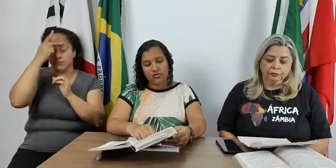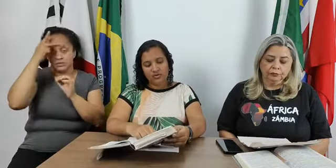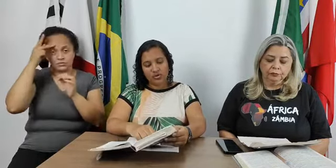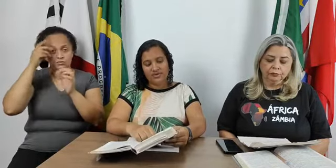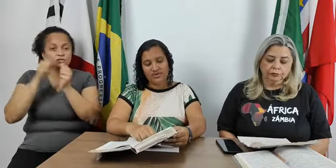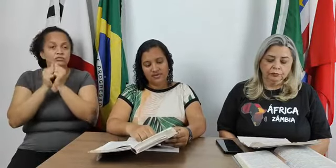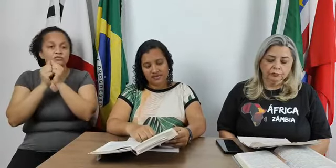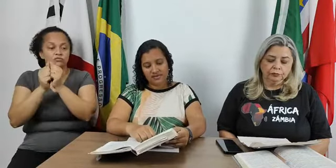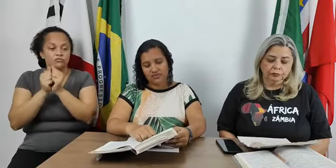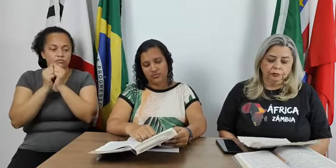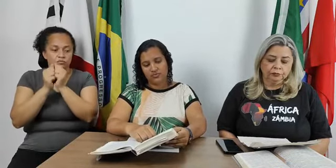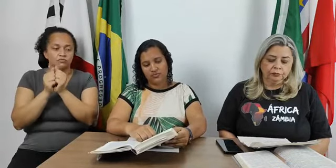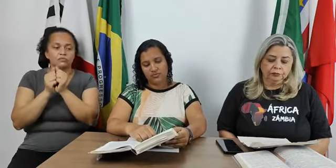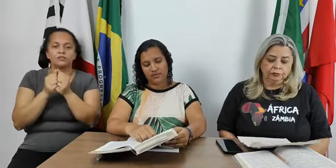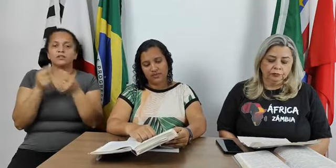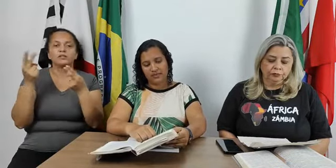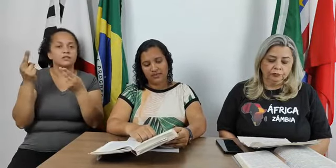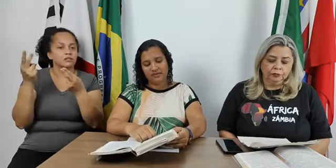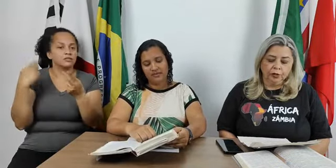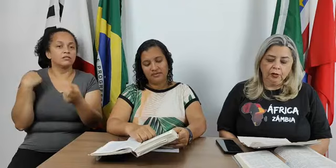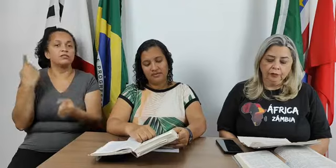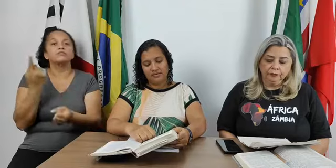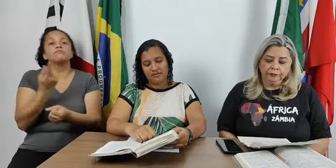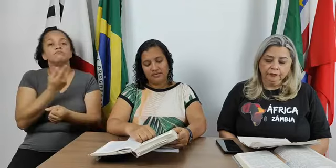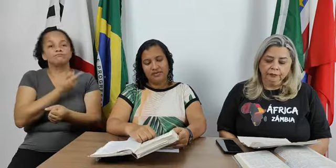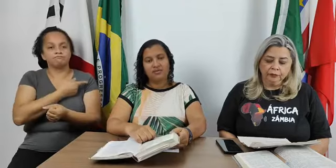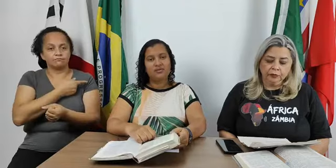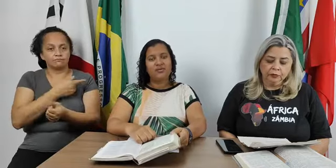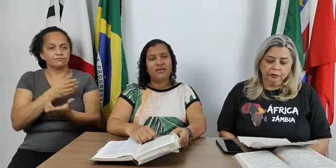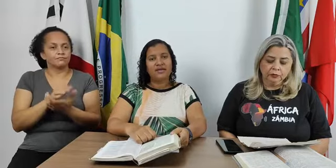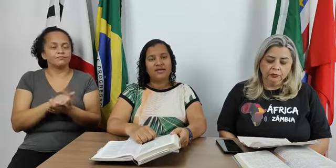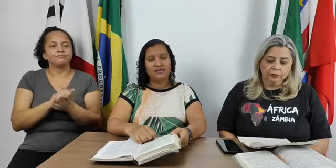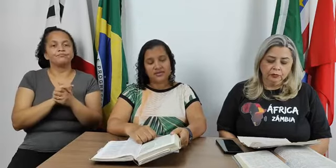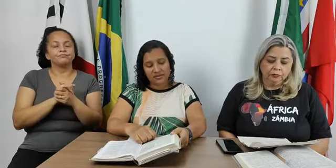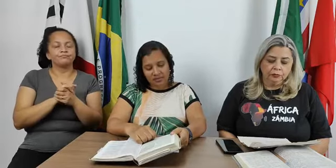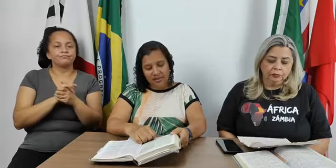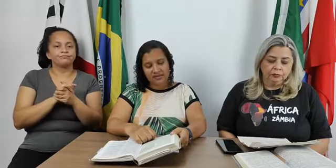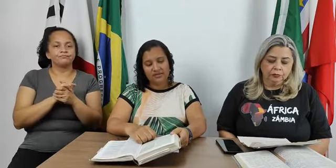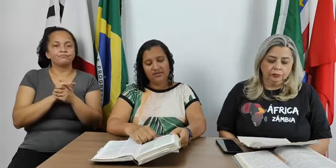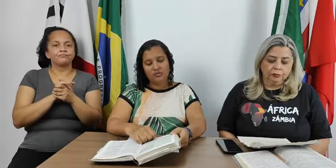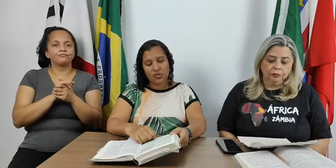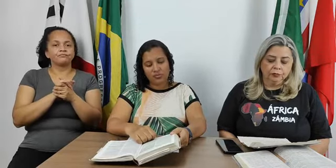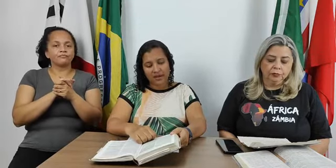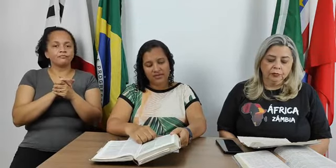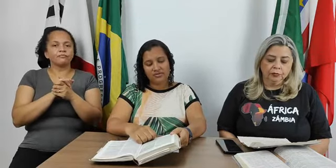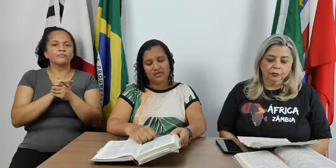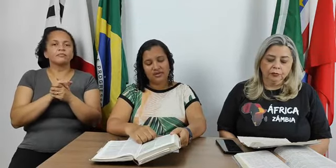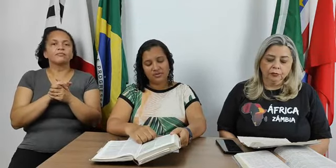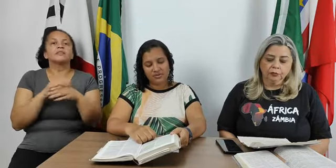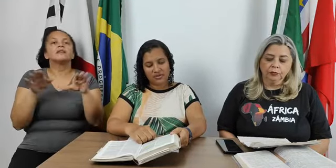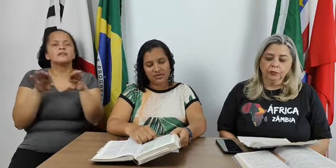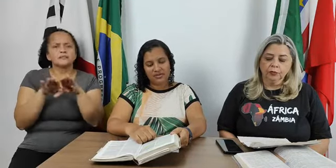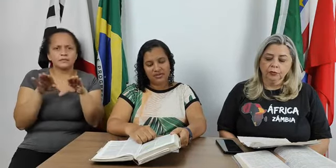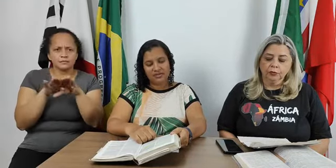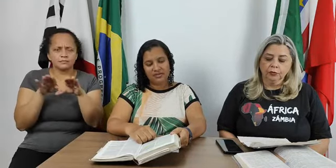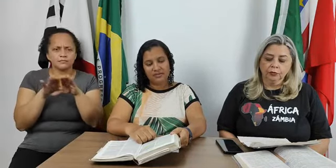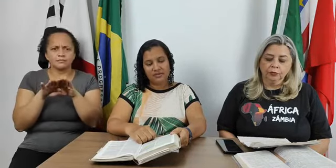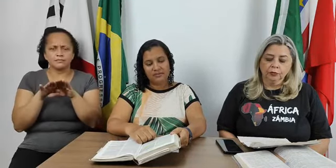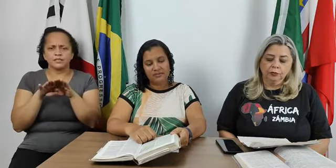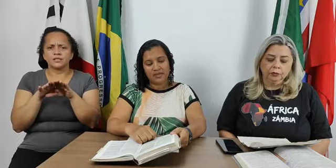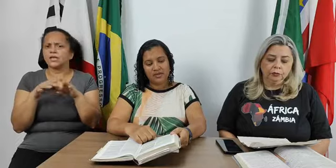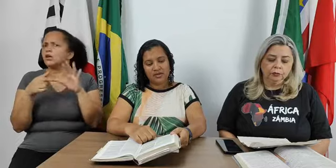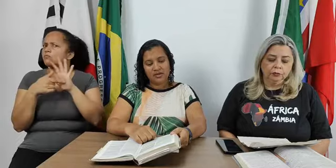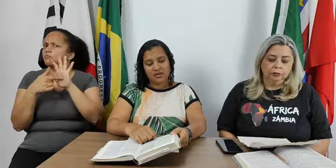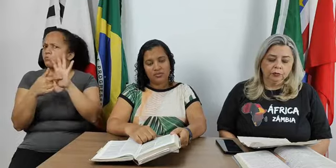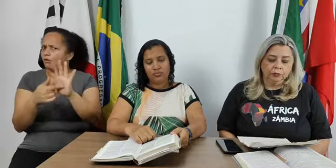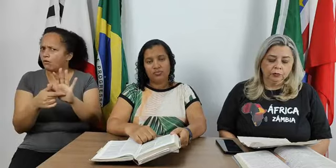Assim como nós estamos, né? Então, isso também aqui combate aquela mentira, né? De